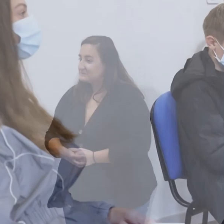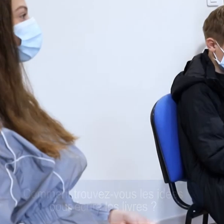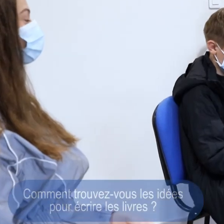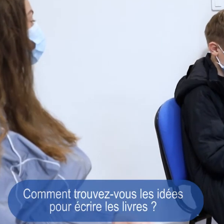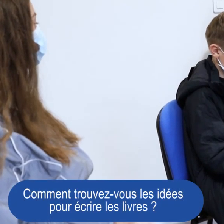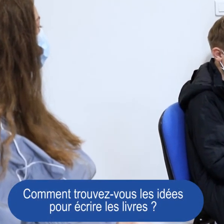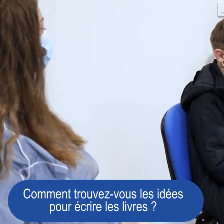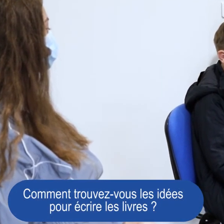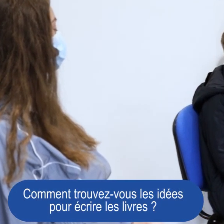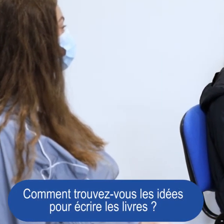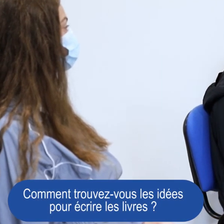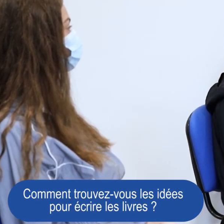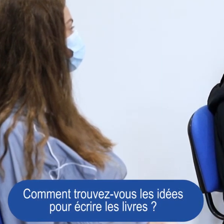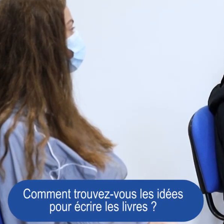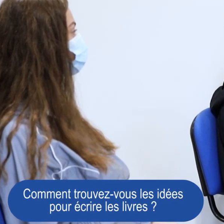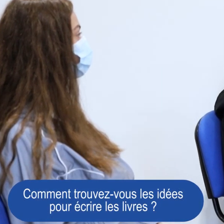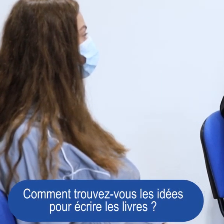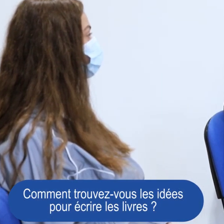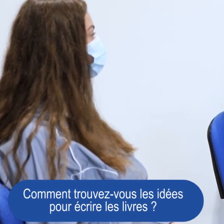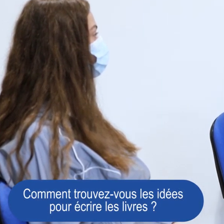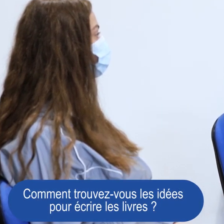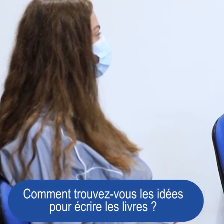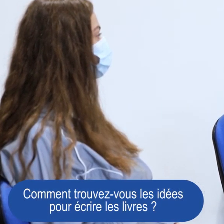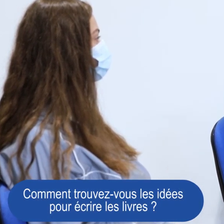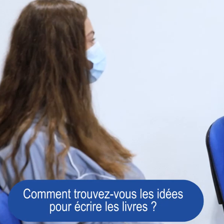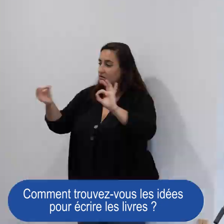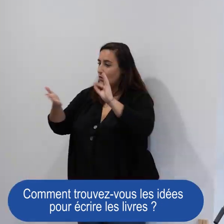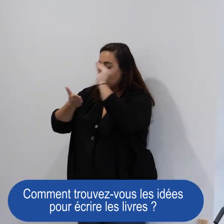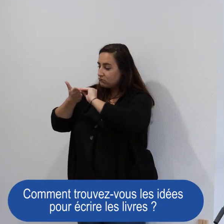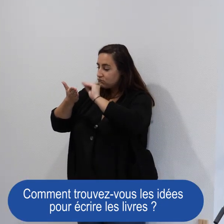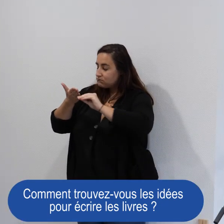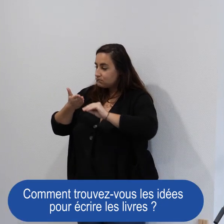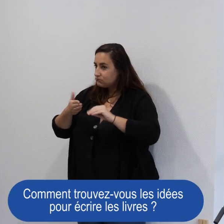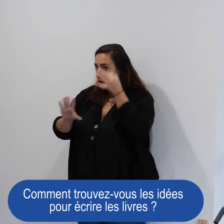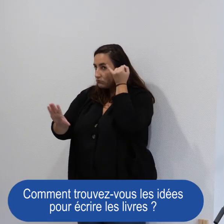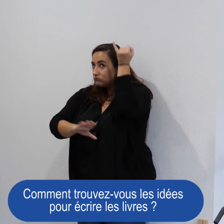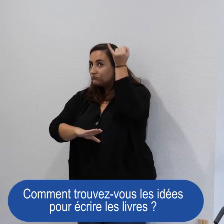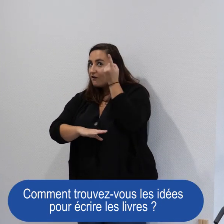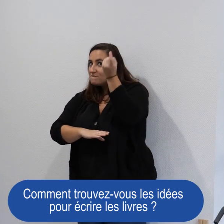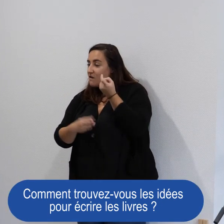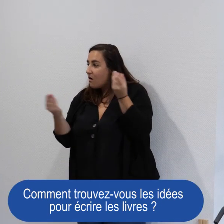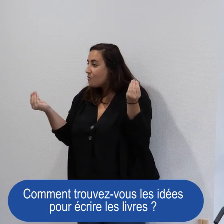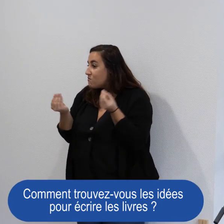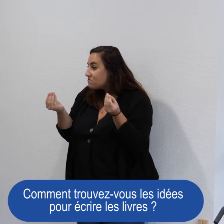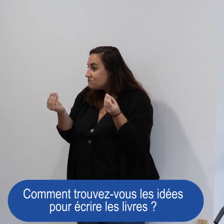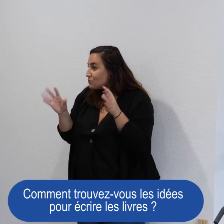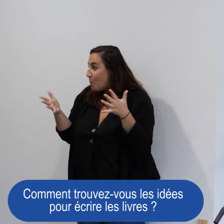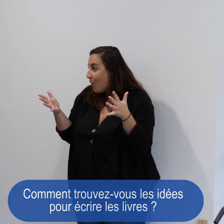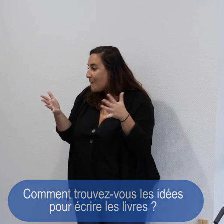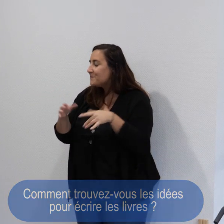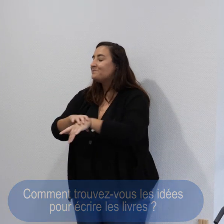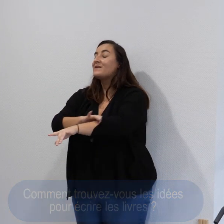Comment trouvez-vous les idées pour écrire les livres? Alors, c'est une question difficile.